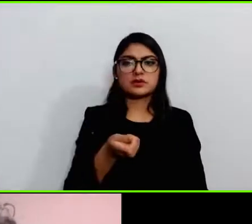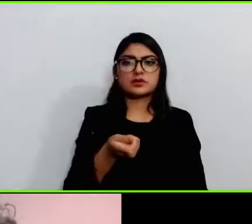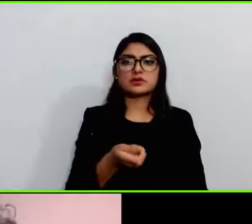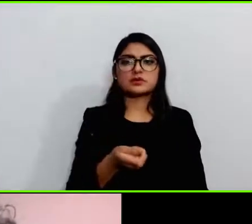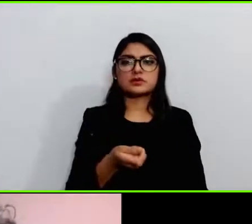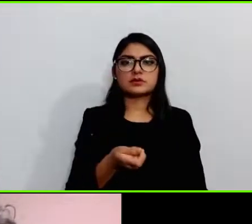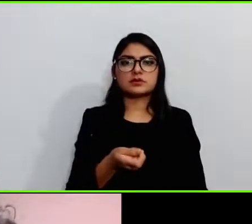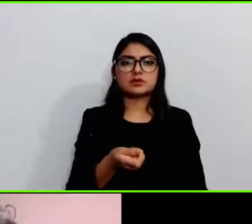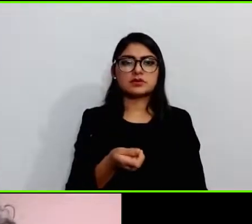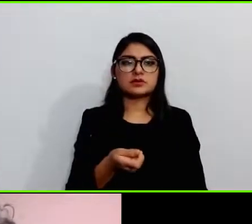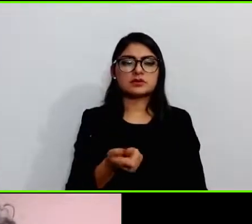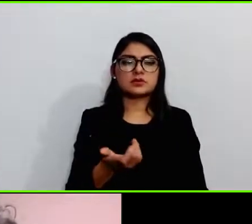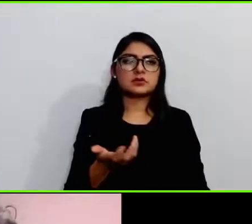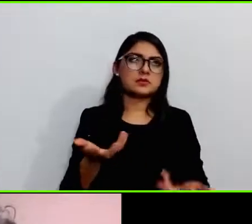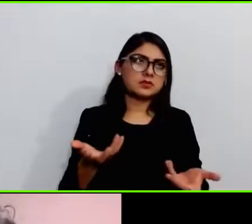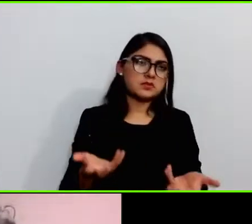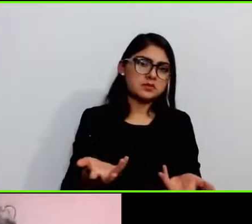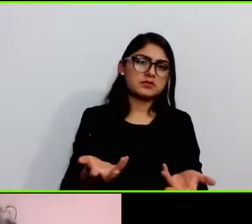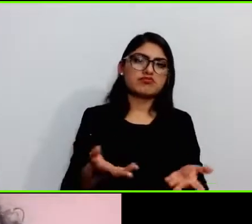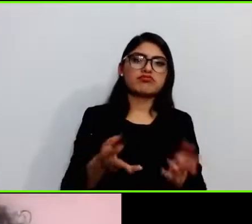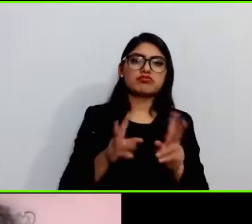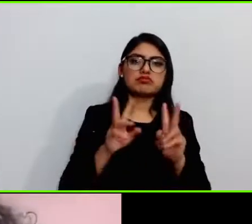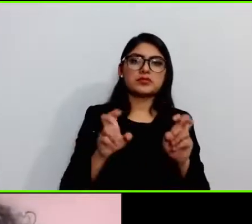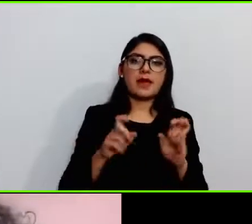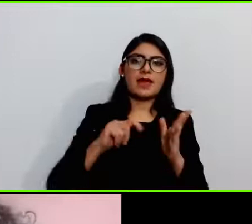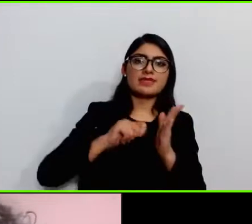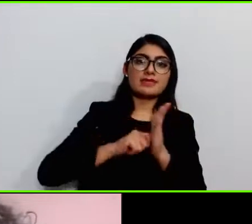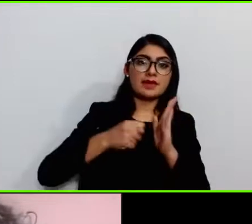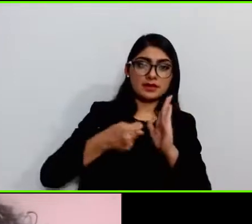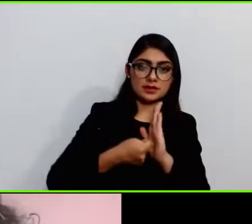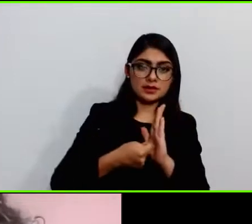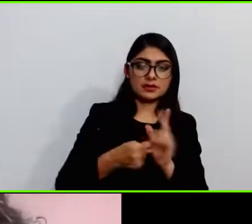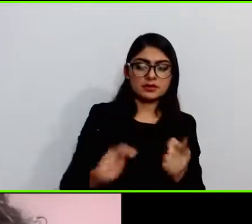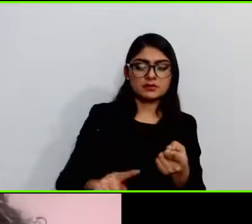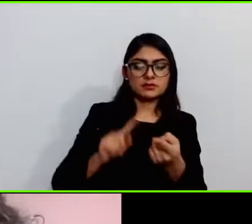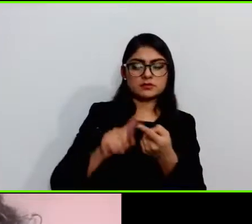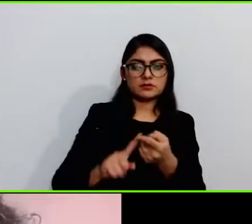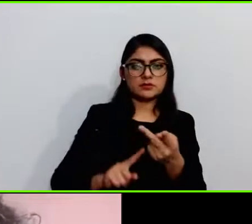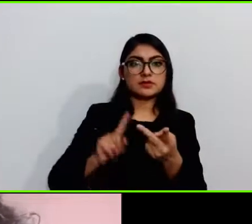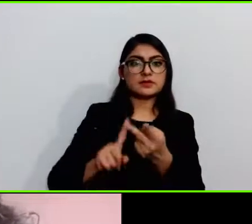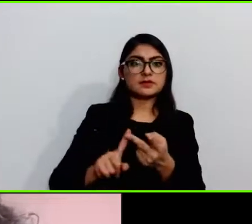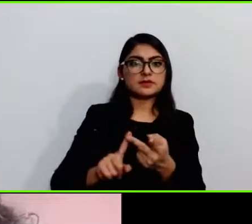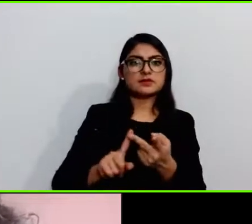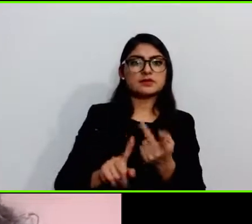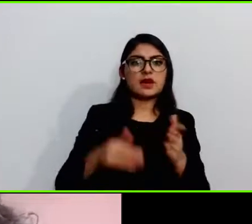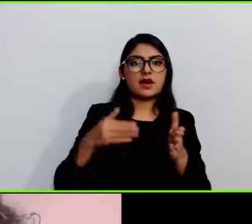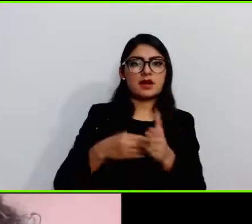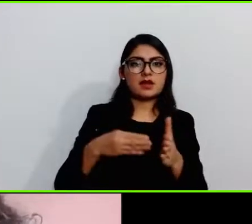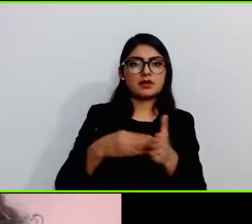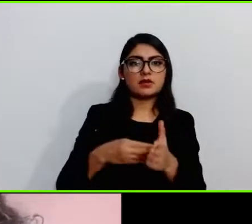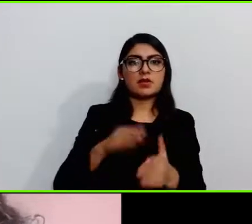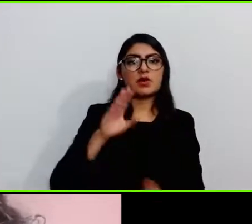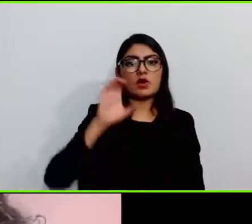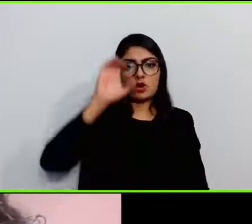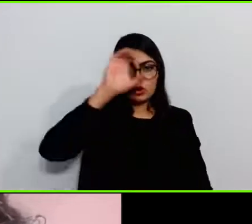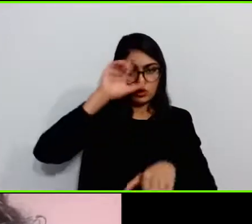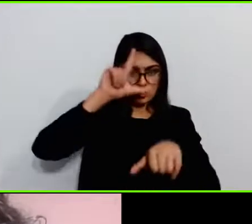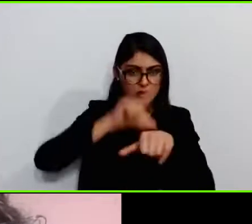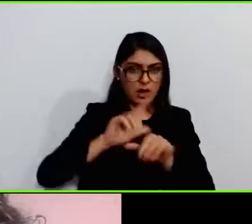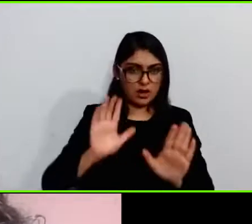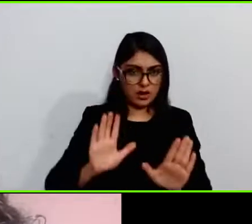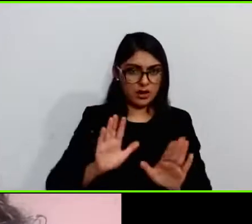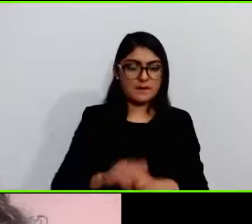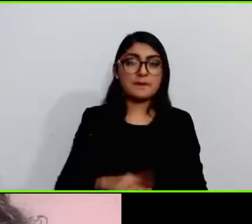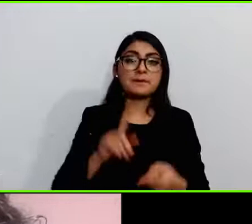una cuestión técnica, digamos, y por otro lado es una cuestión cultural, ¿no? Entonces, por un lado, la cuestión técnica,